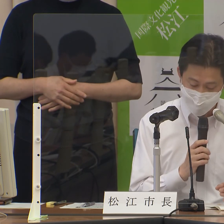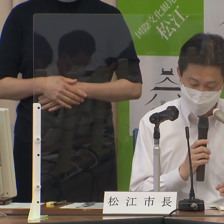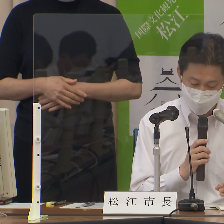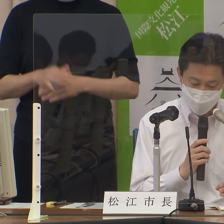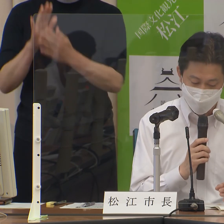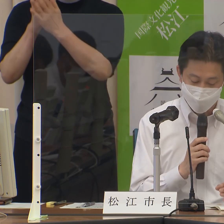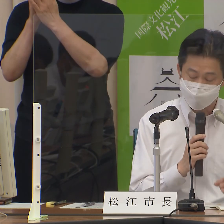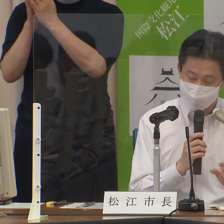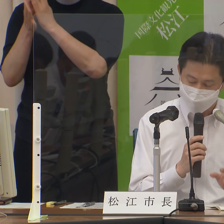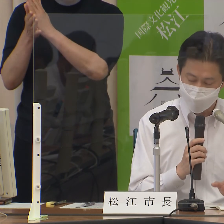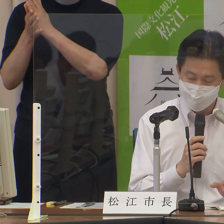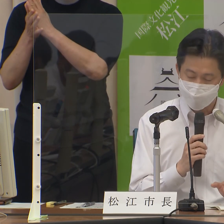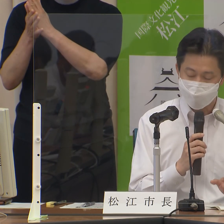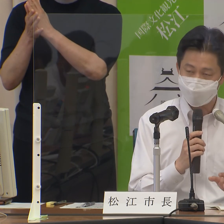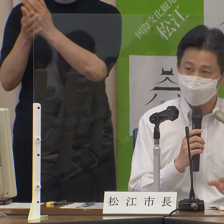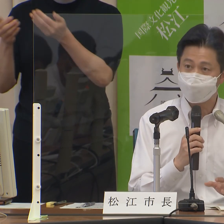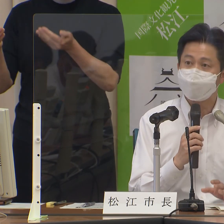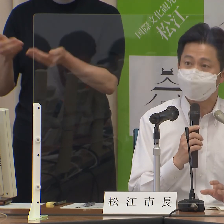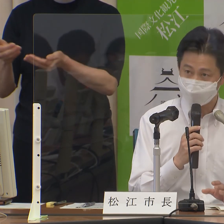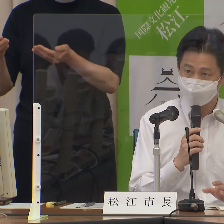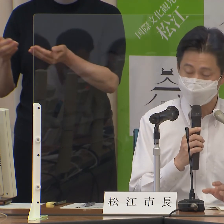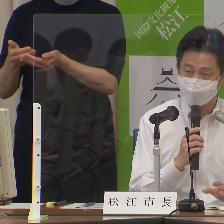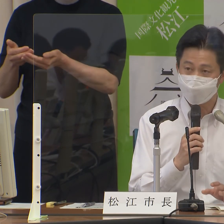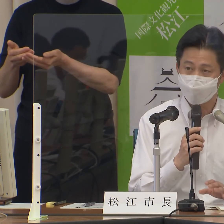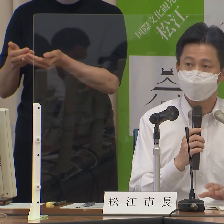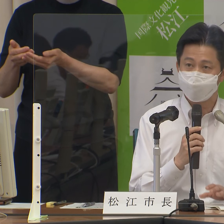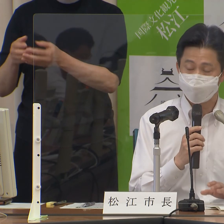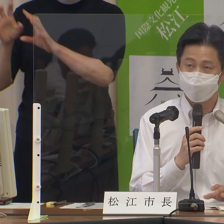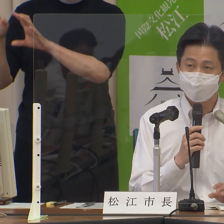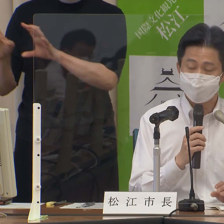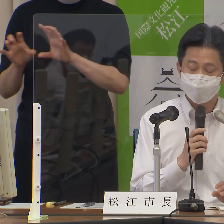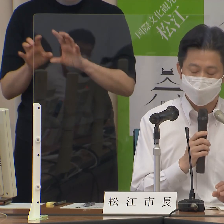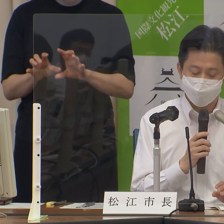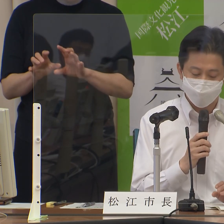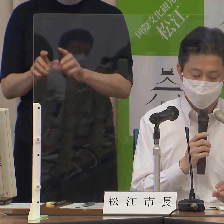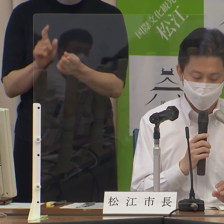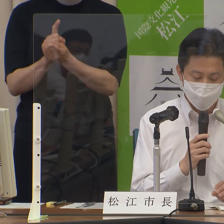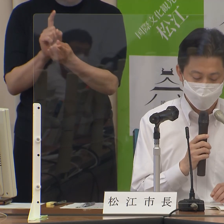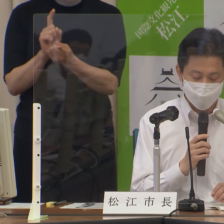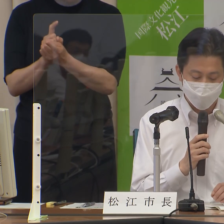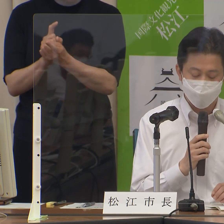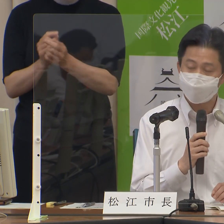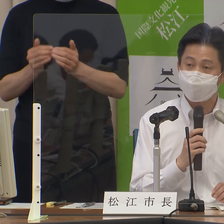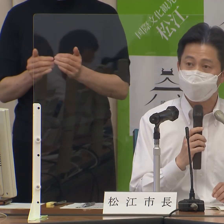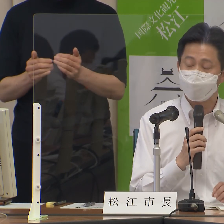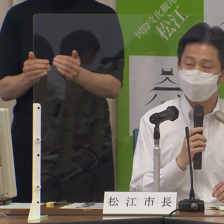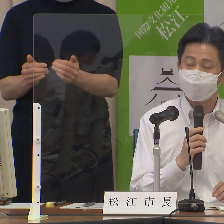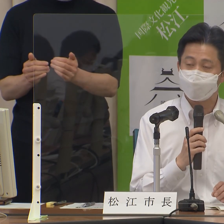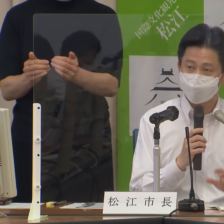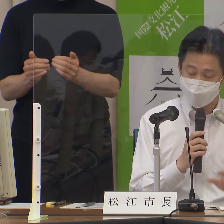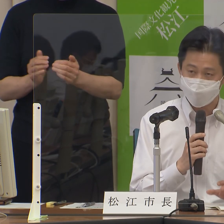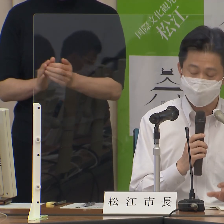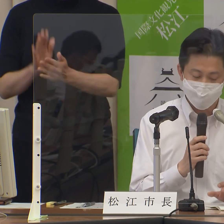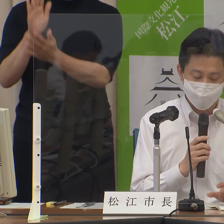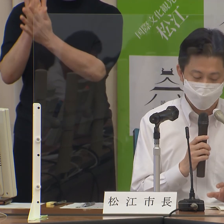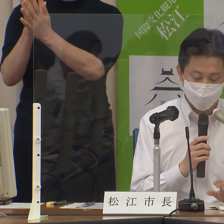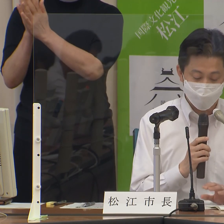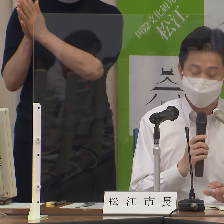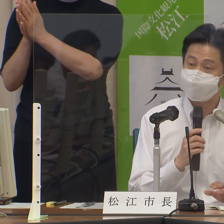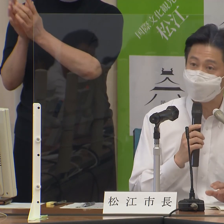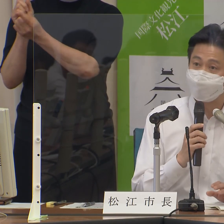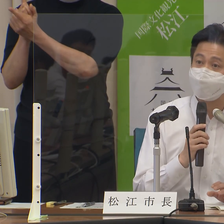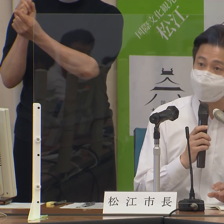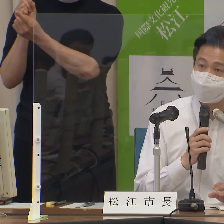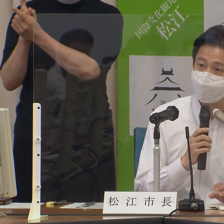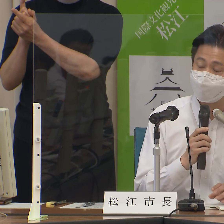く、でそれに感染防止対策というのを施していくという観点では、今県が取っているその